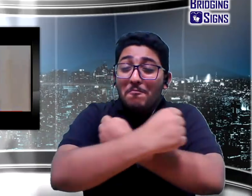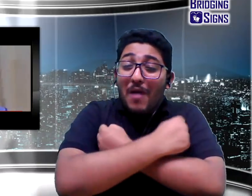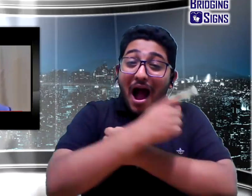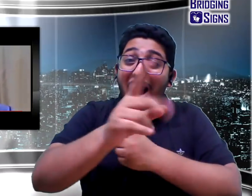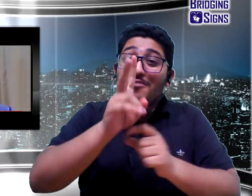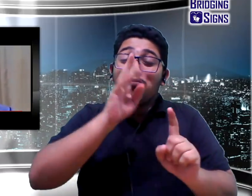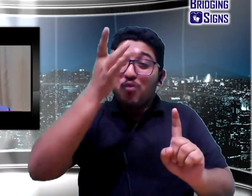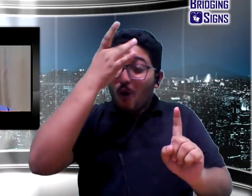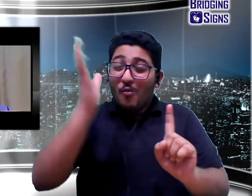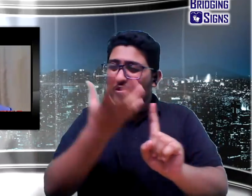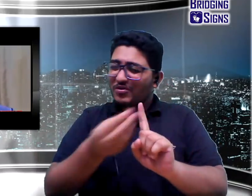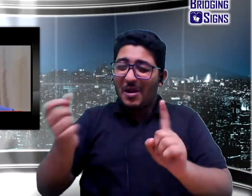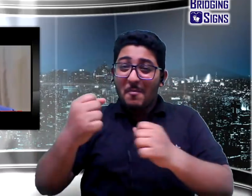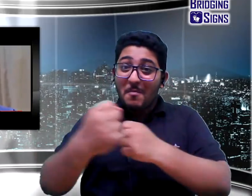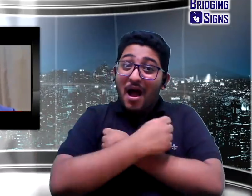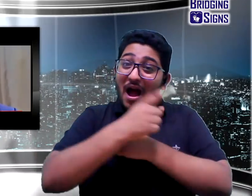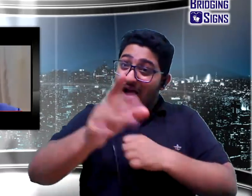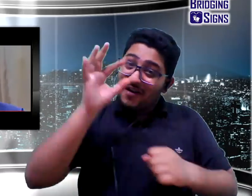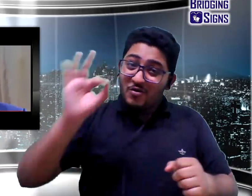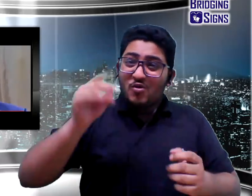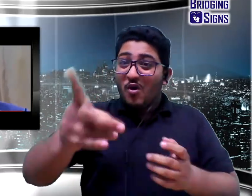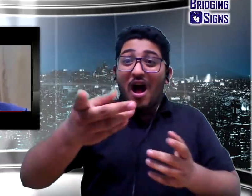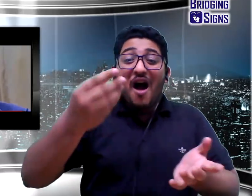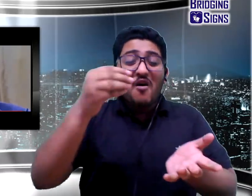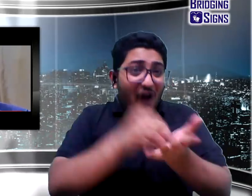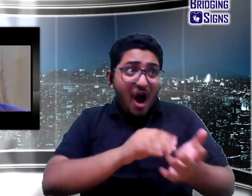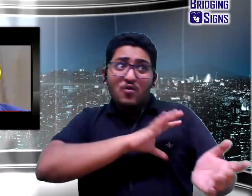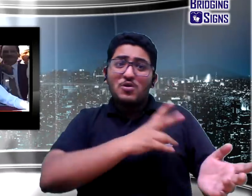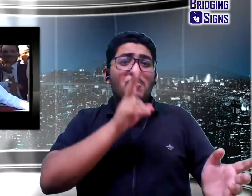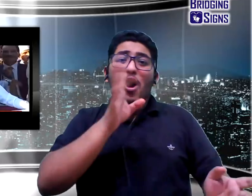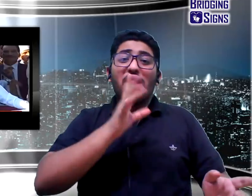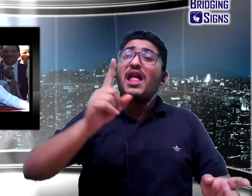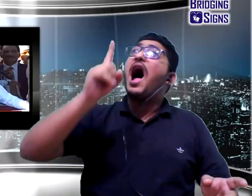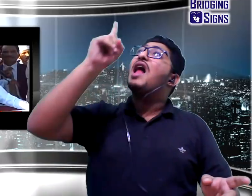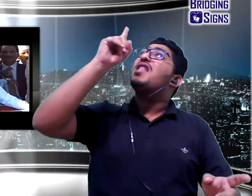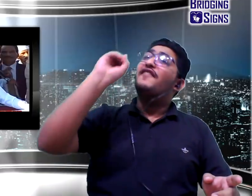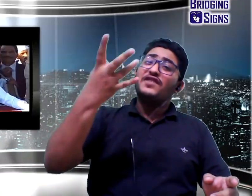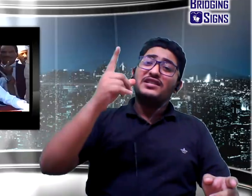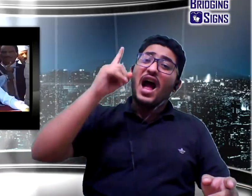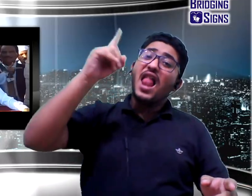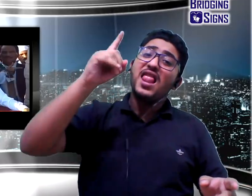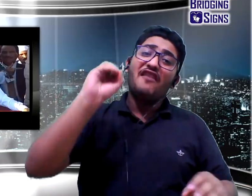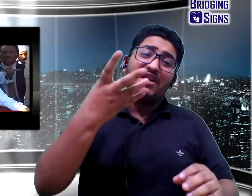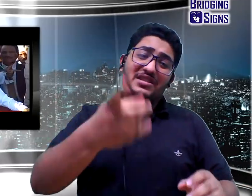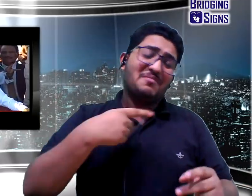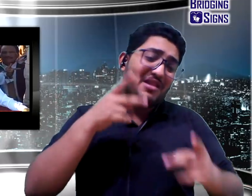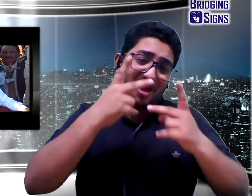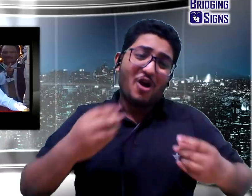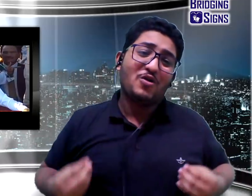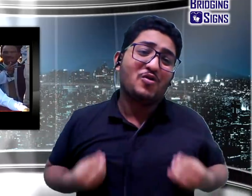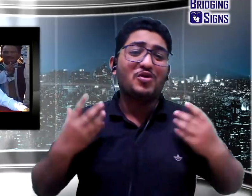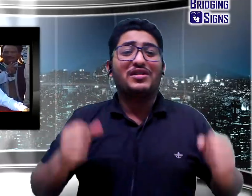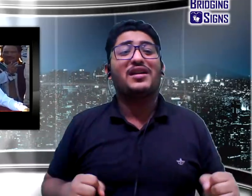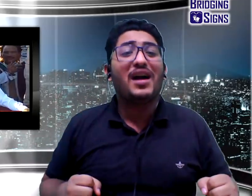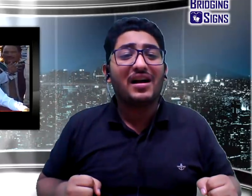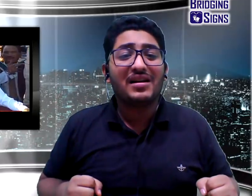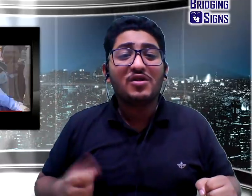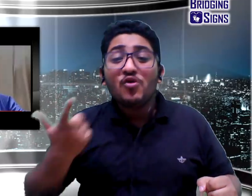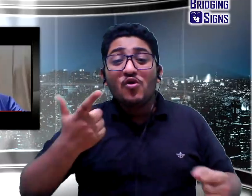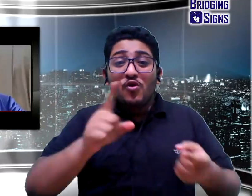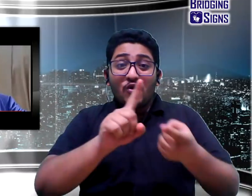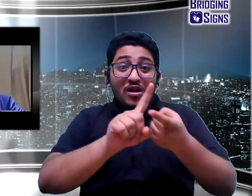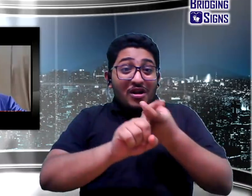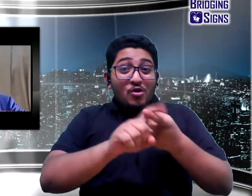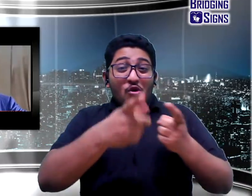नहीं वह प्यार मुबारक हुंदा। तुसीं नवा नुकसान नहीं देखिया, तुसीं अल्लाह लई कीता, वाहिगुरु लई कीता। जिहड़ा यार